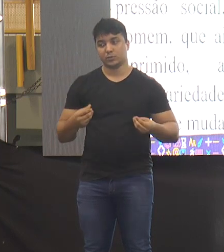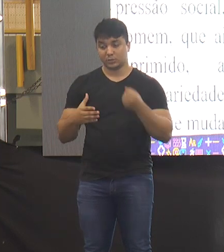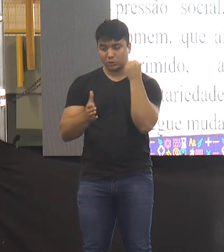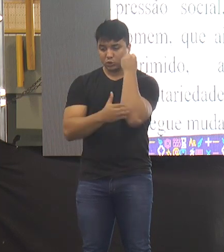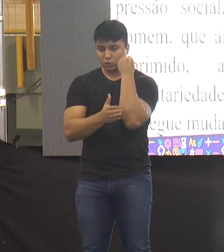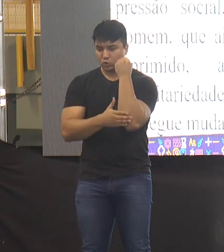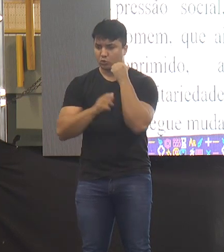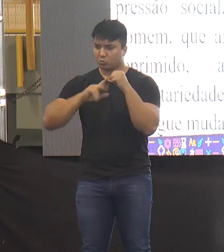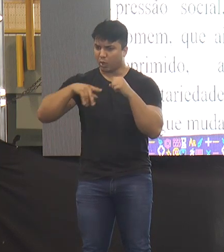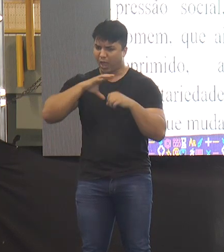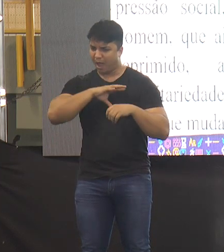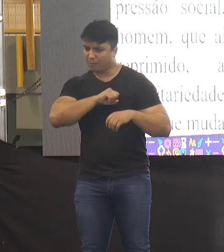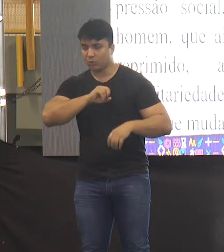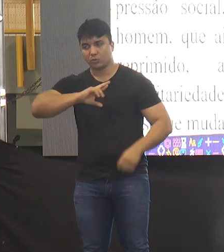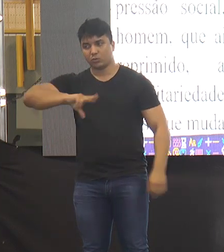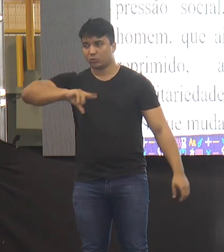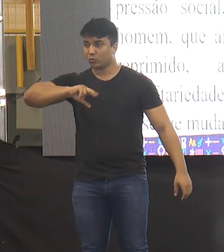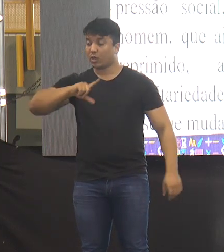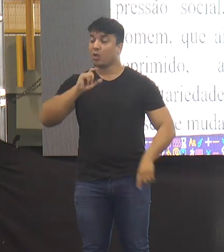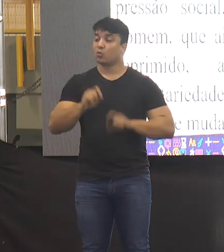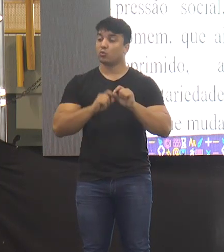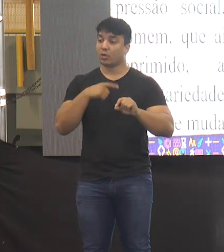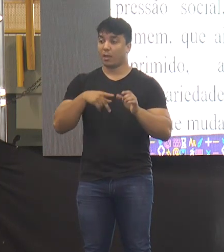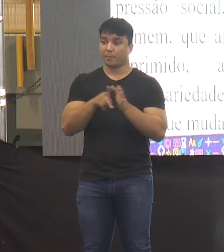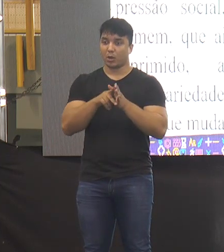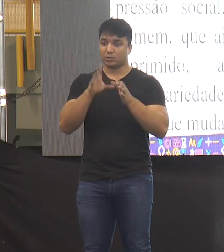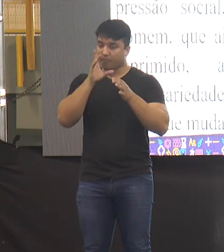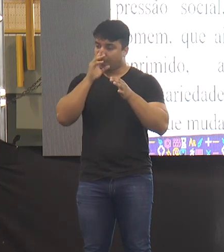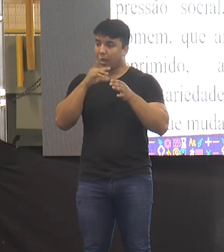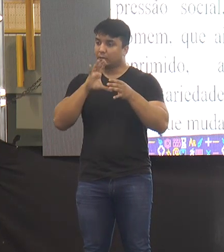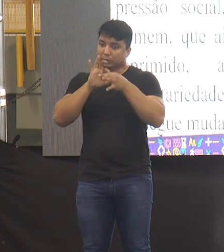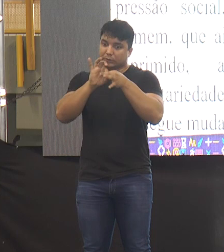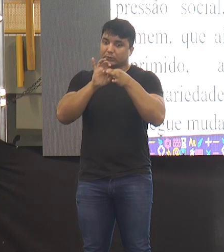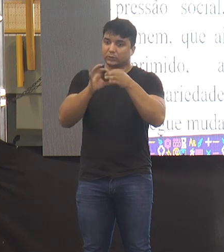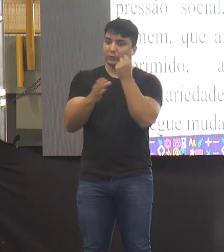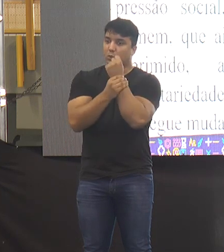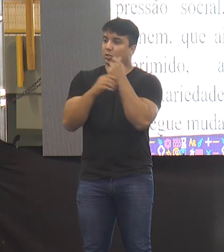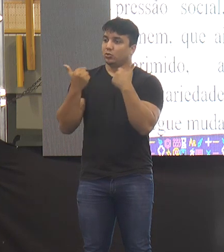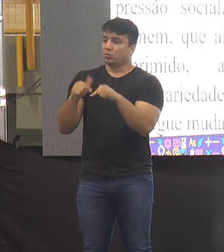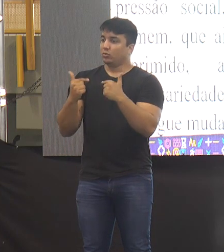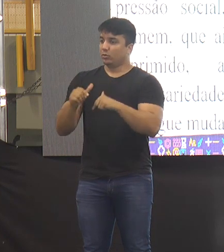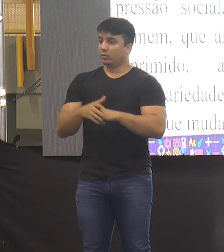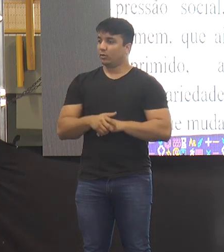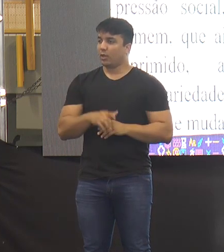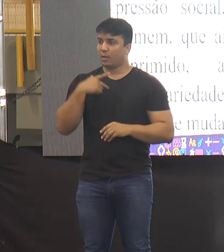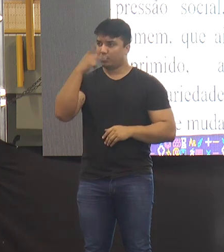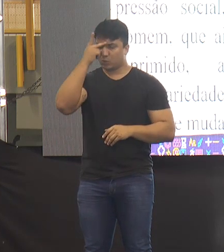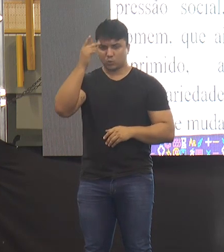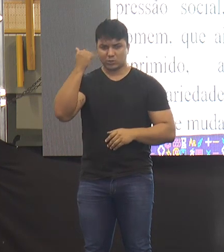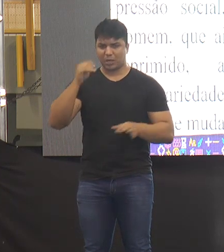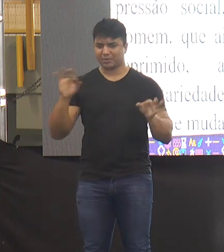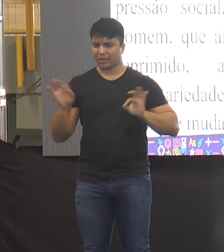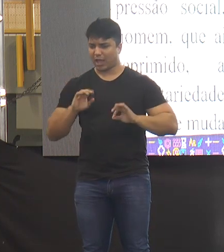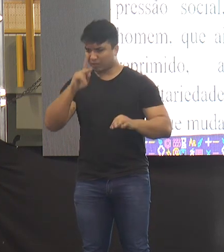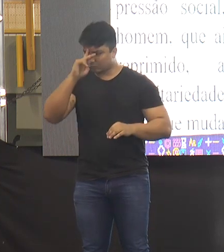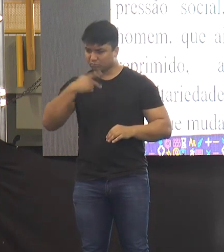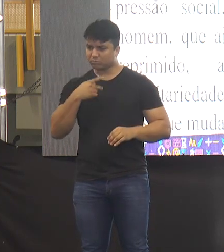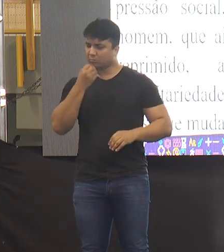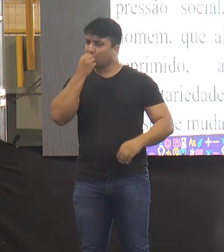Ciúme não é sintoma de amor, ciúme é sintoma de possessividade e insegurança. O cara não se garante,